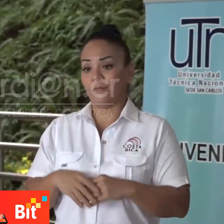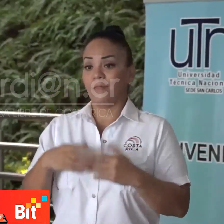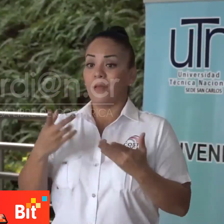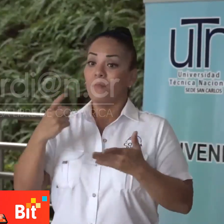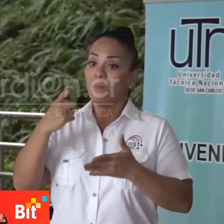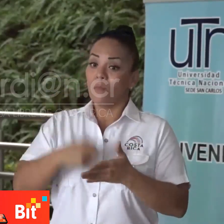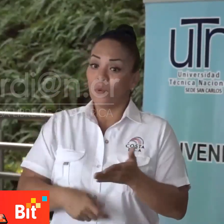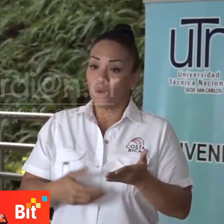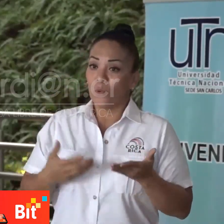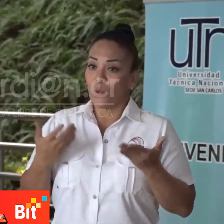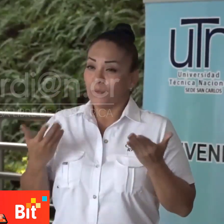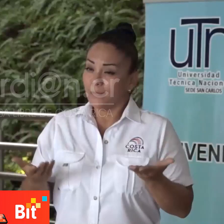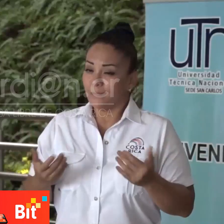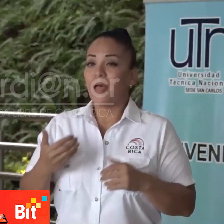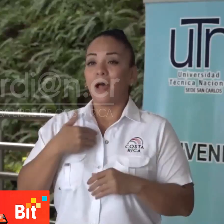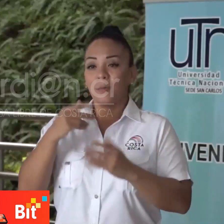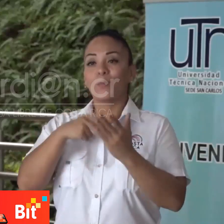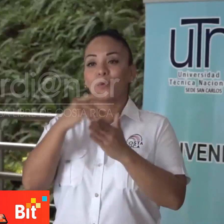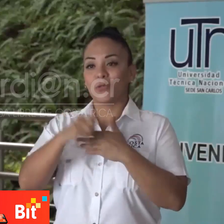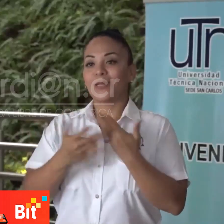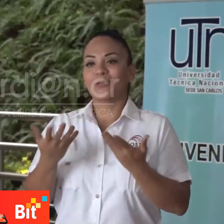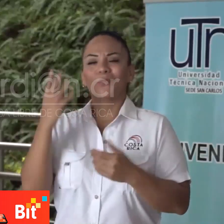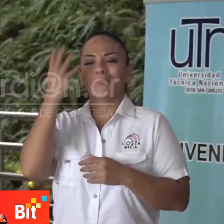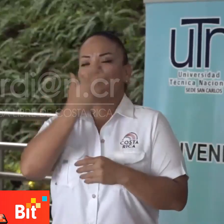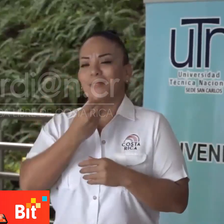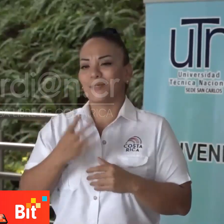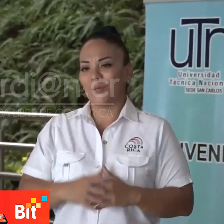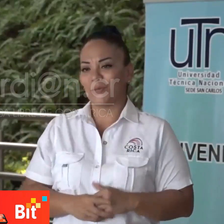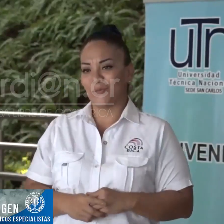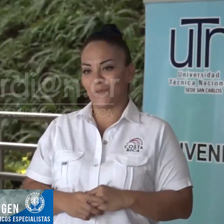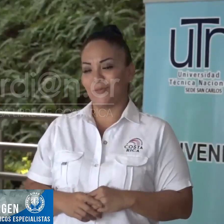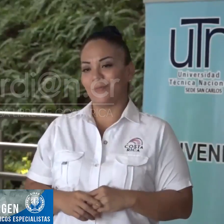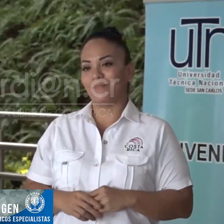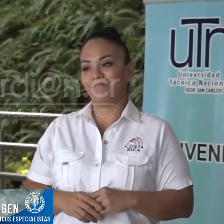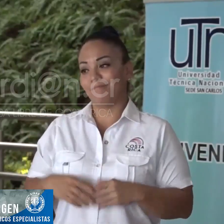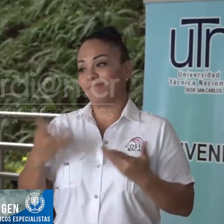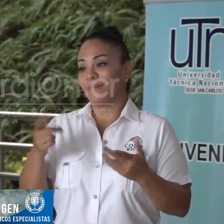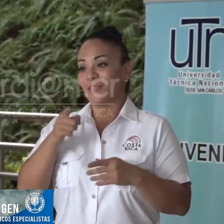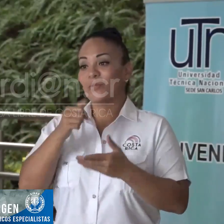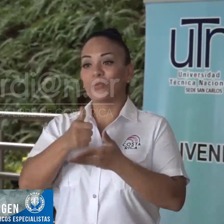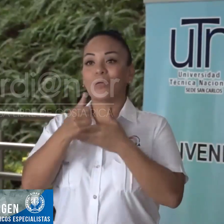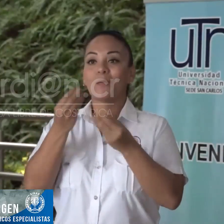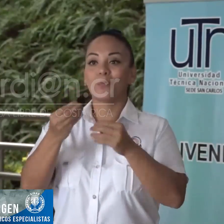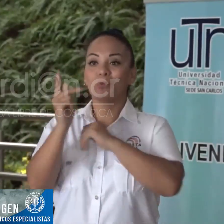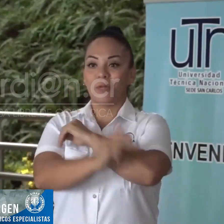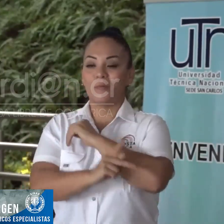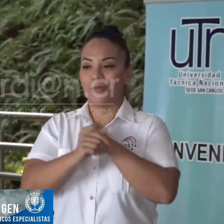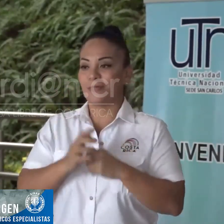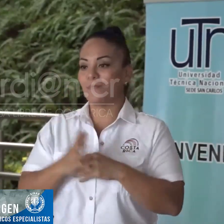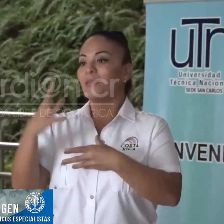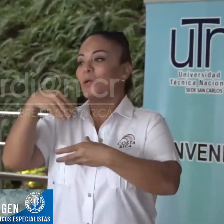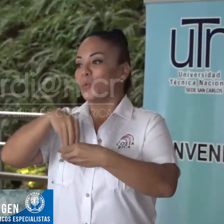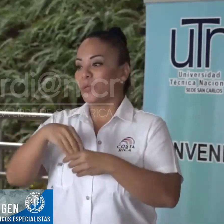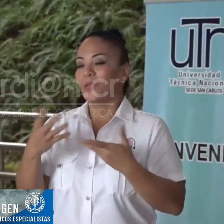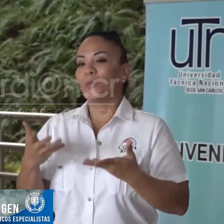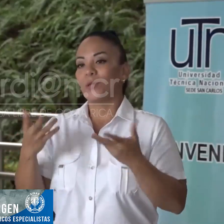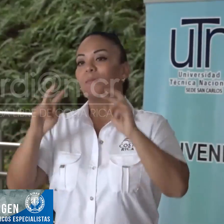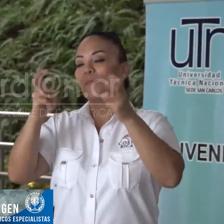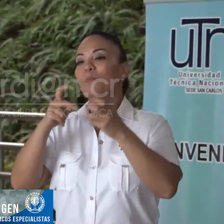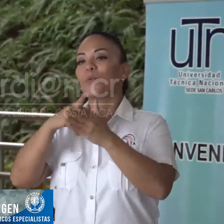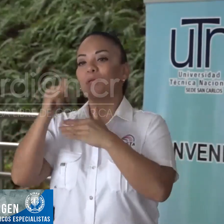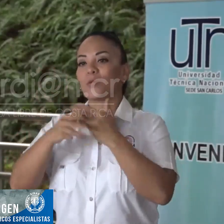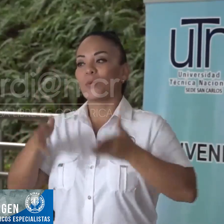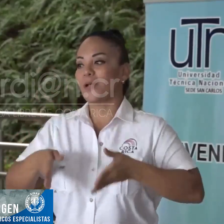duro, porque tenemos proyectos preciosos que ayudarían mucho al país, incluyendo el proyecto de